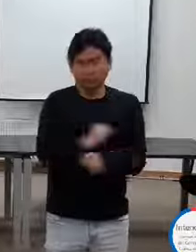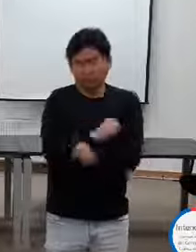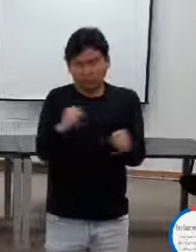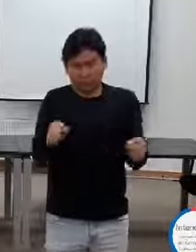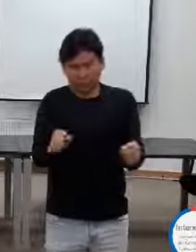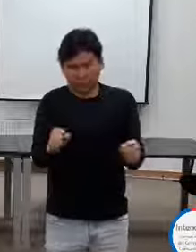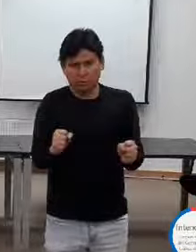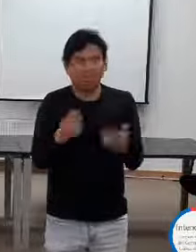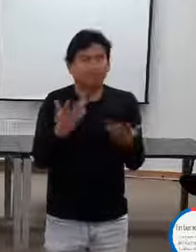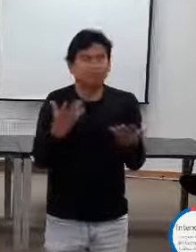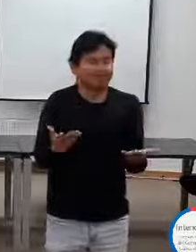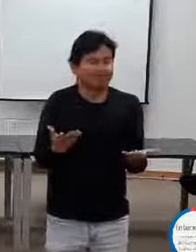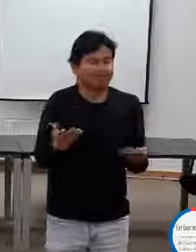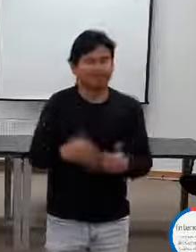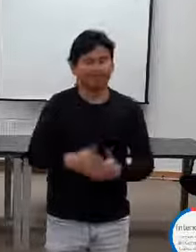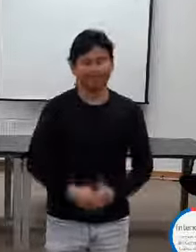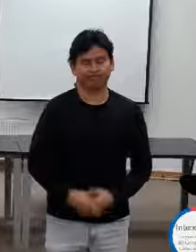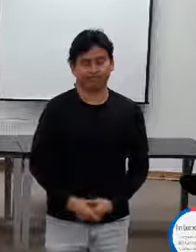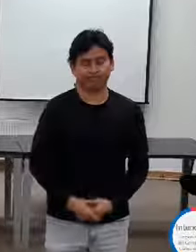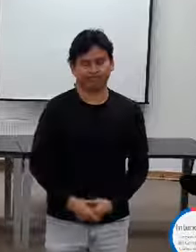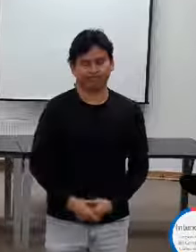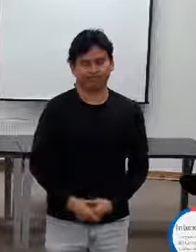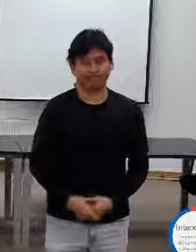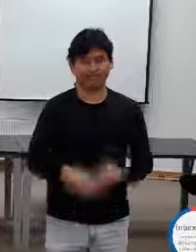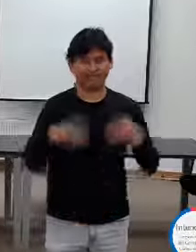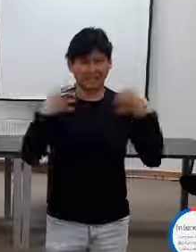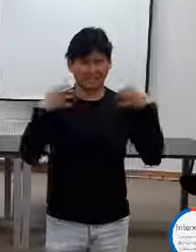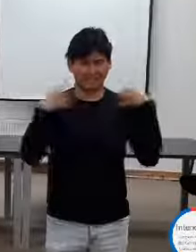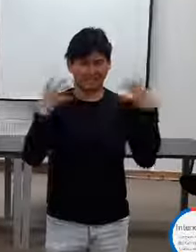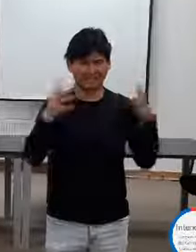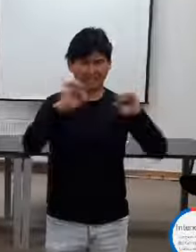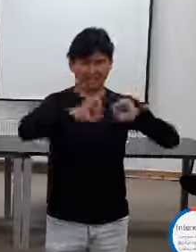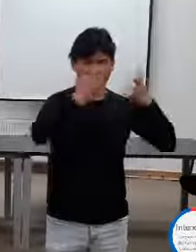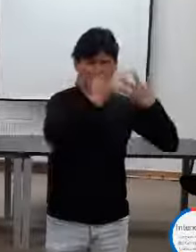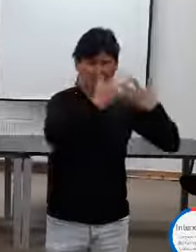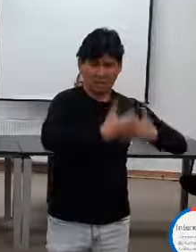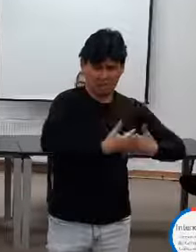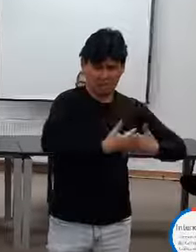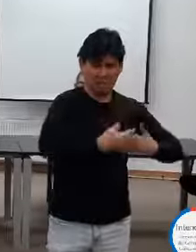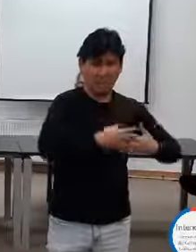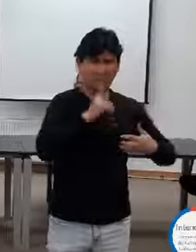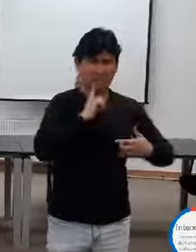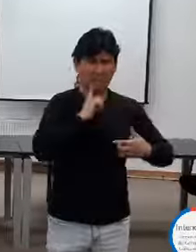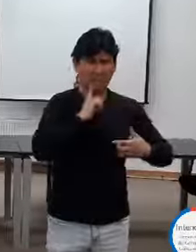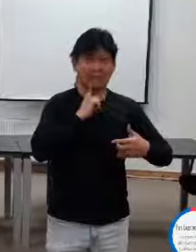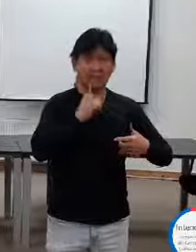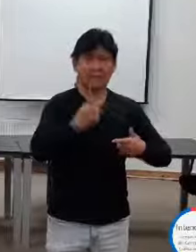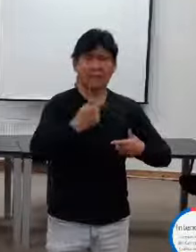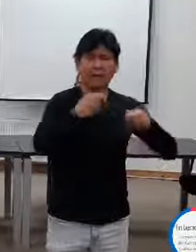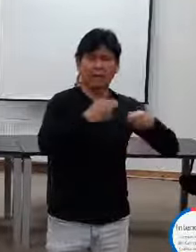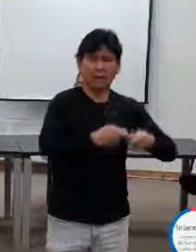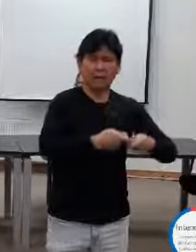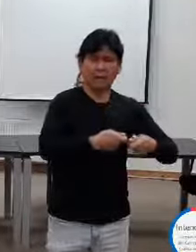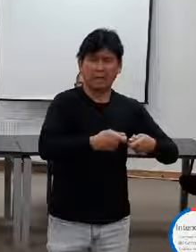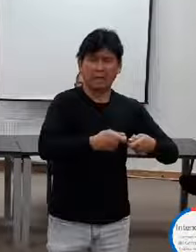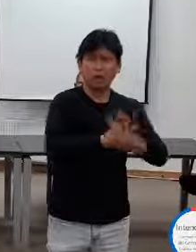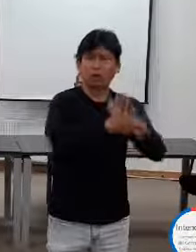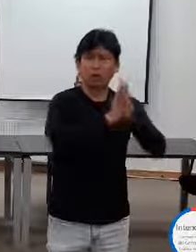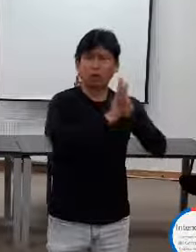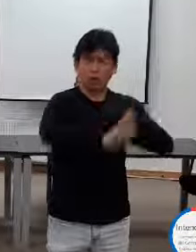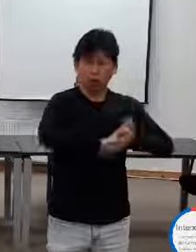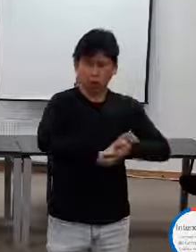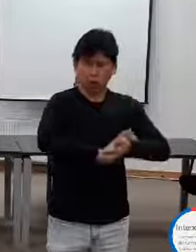pandemia. Eso no lo podemos aceptar. ¿Y la responsabilidad de las empresas, en este caso, de la empresa que tiene un subsidio estatal a todo esto que es